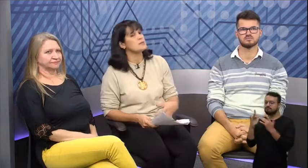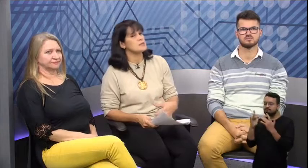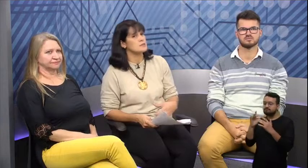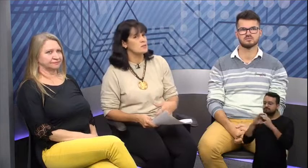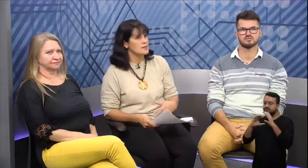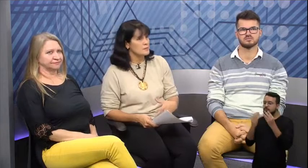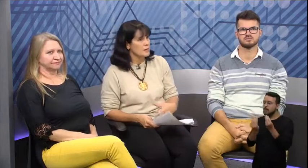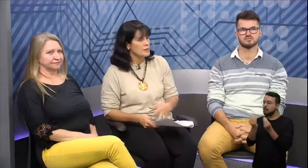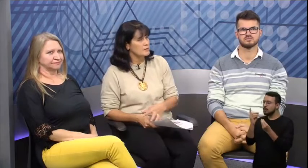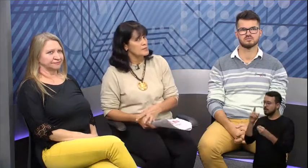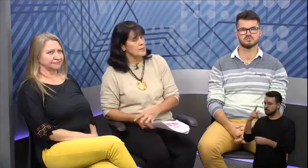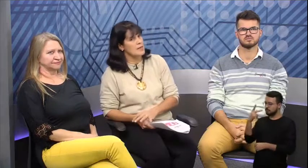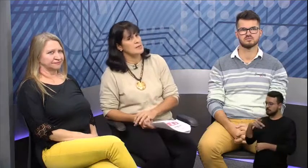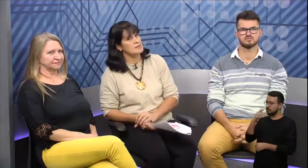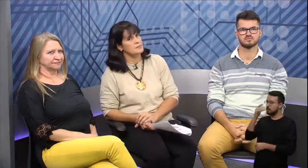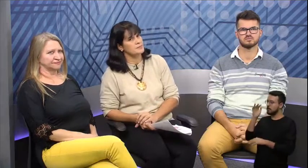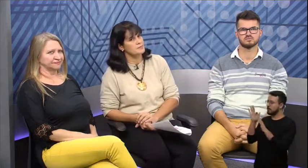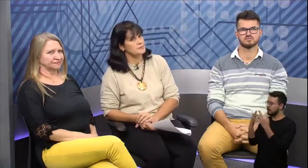Eles conhecem bem a língua de sinais?